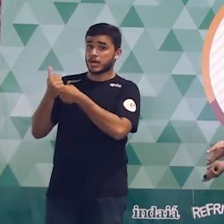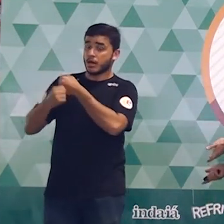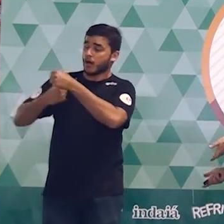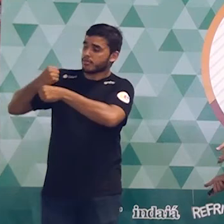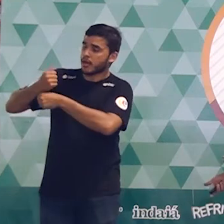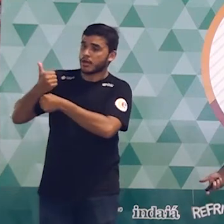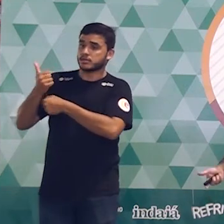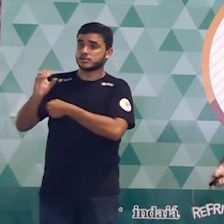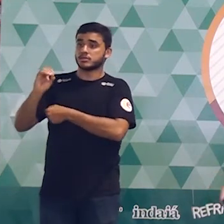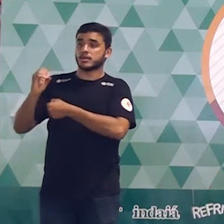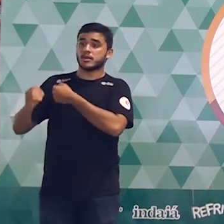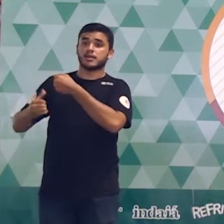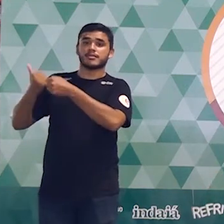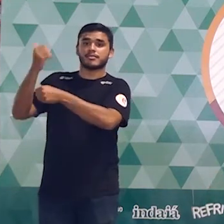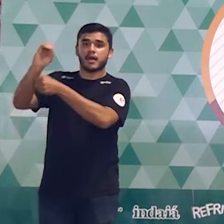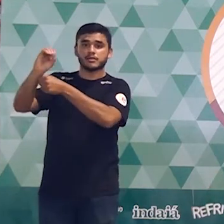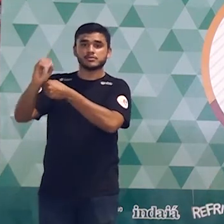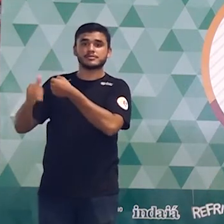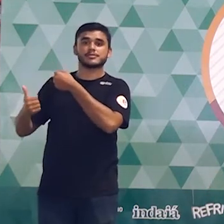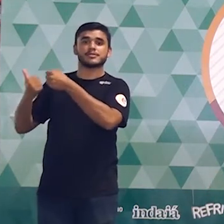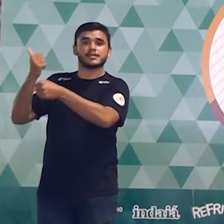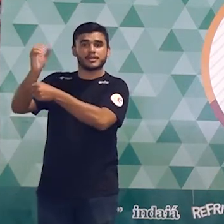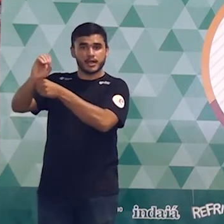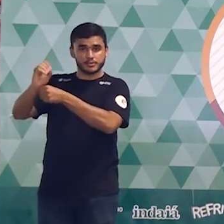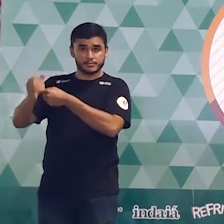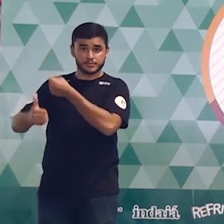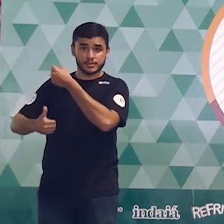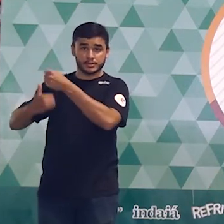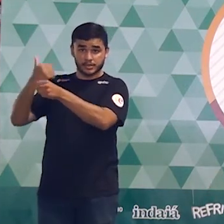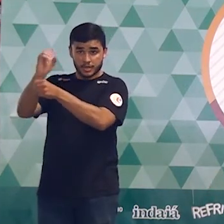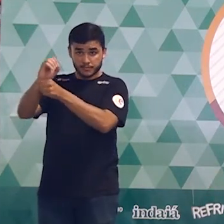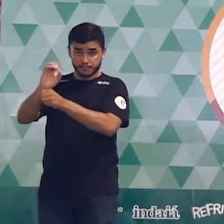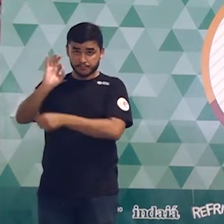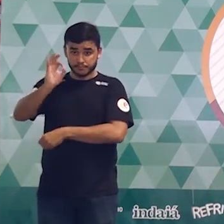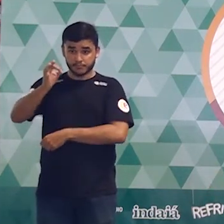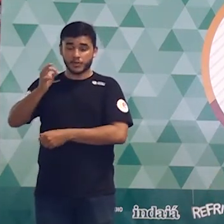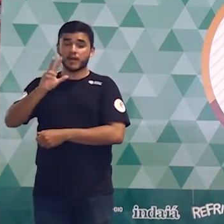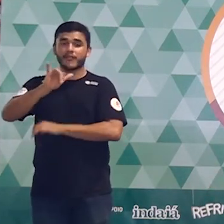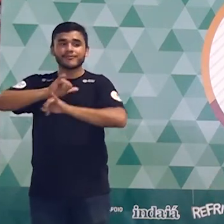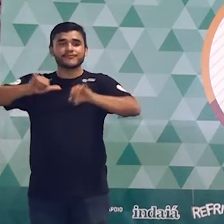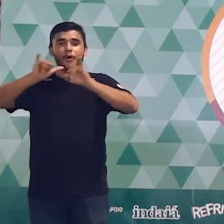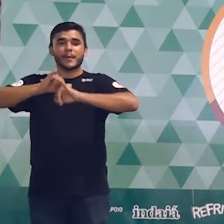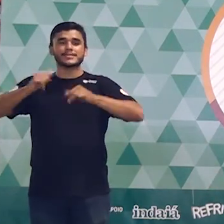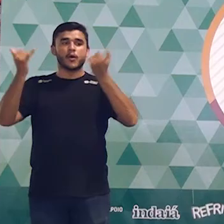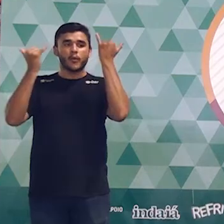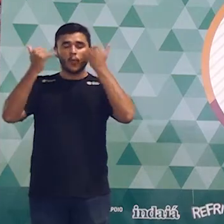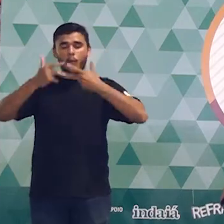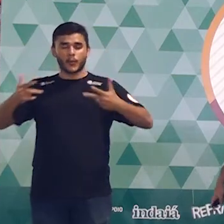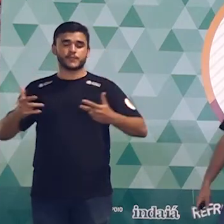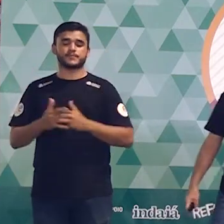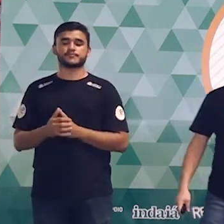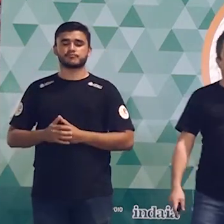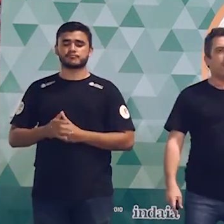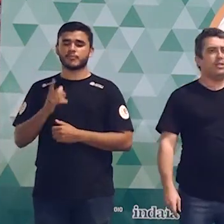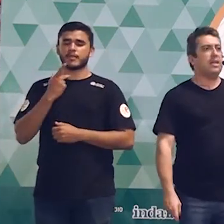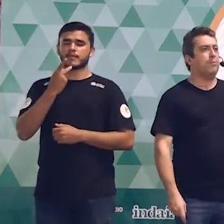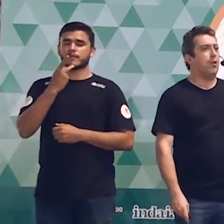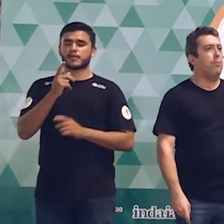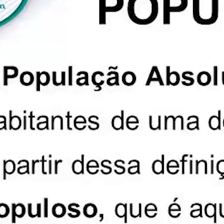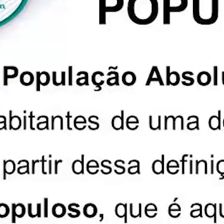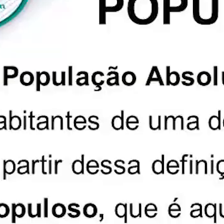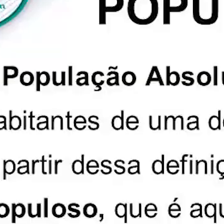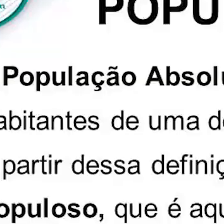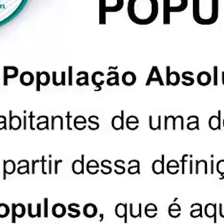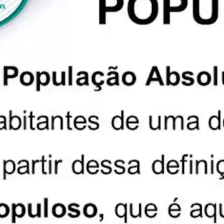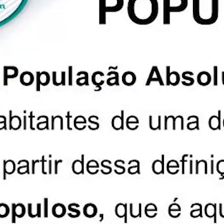devagarzinho ele vai trazendo essas informações. Bom, toda vez que a gente estuda população, você vai ouvir alguns termos. Por